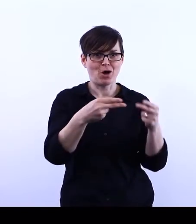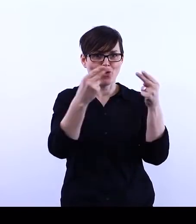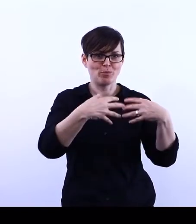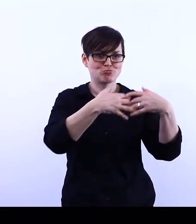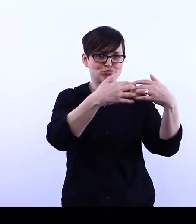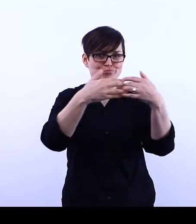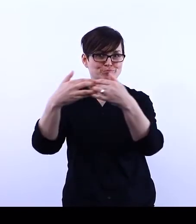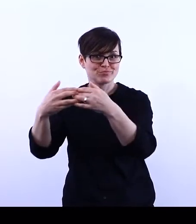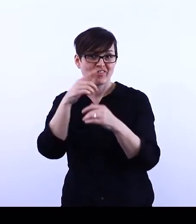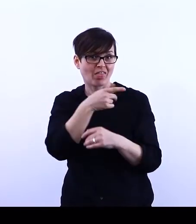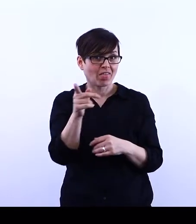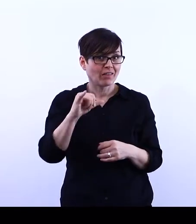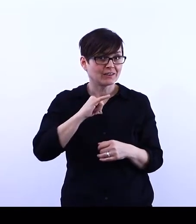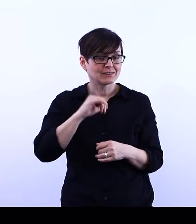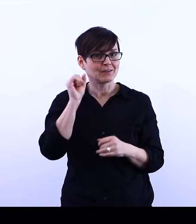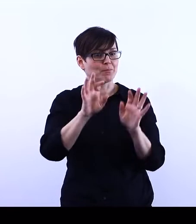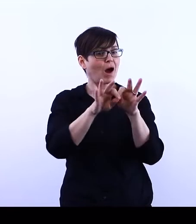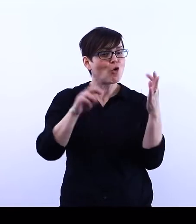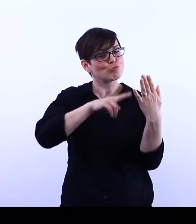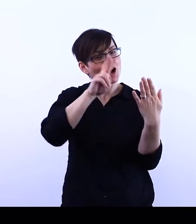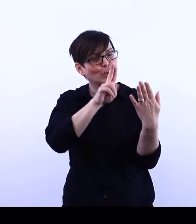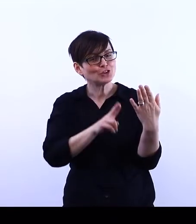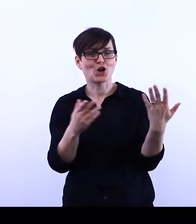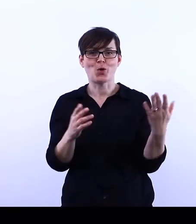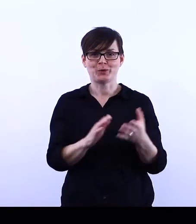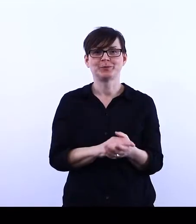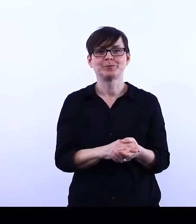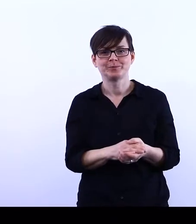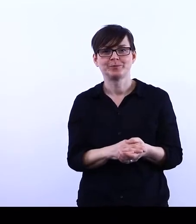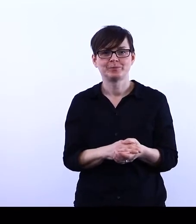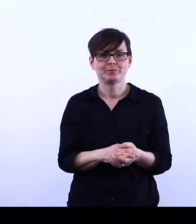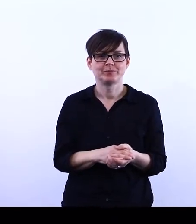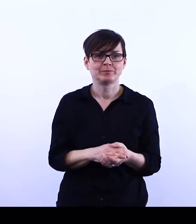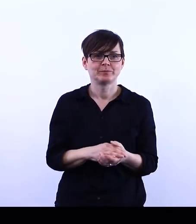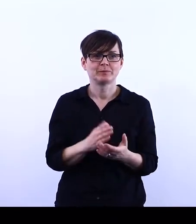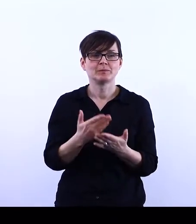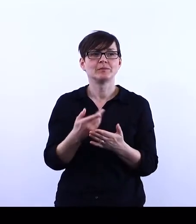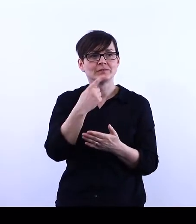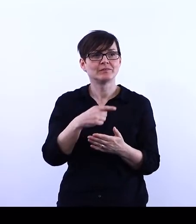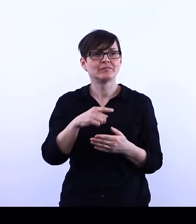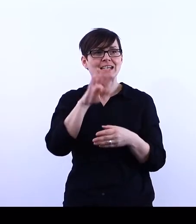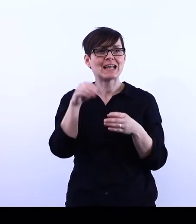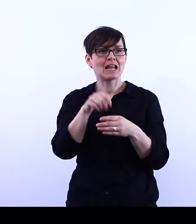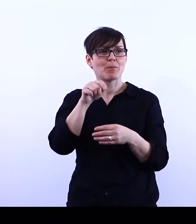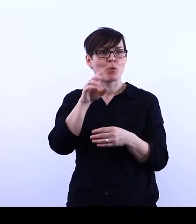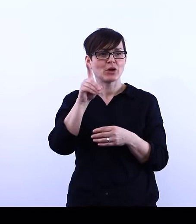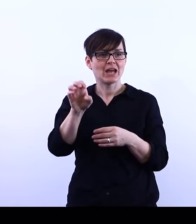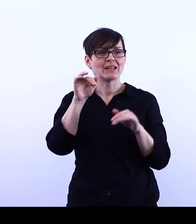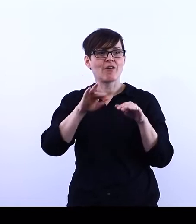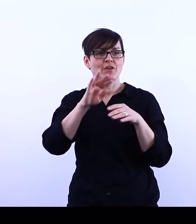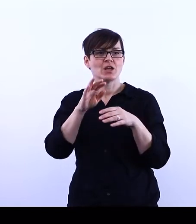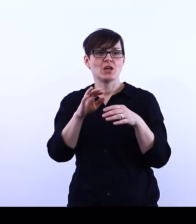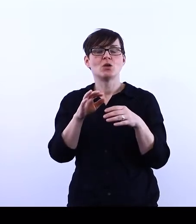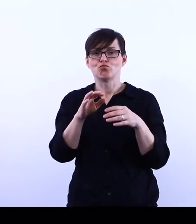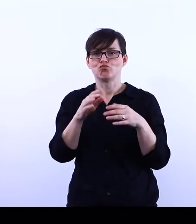dann da auch nochmal nachschauen. Wie gesagt, auf Zusammenhalt durch Teilhabe.de findet sich eine Übersicht. Wir haben zum